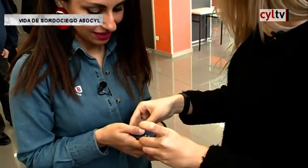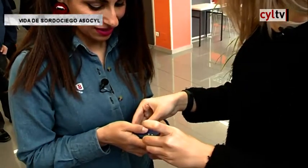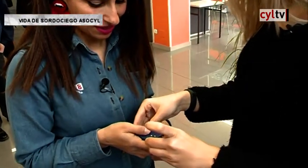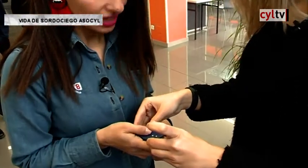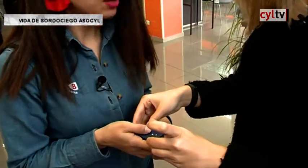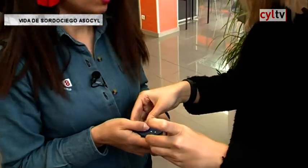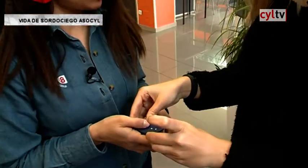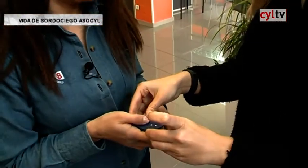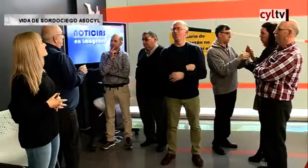Y 4.